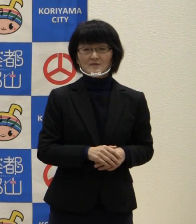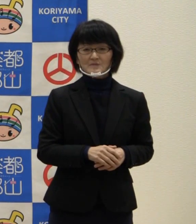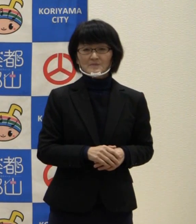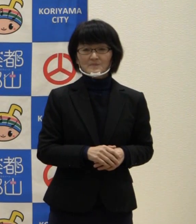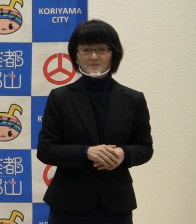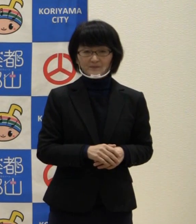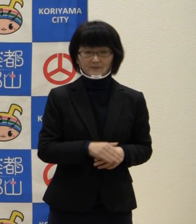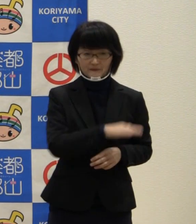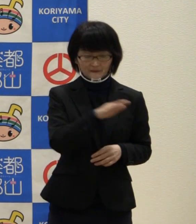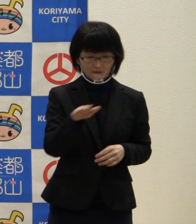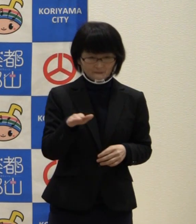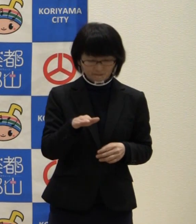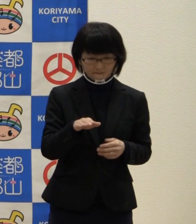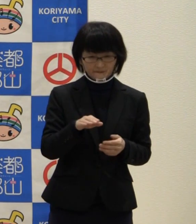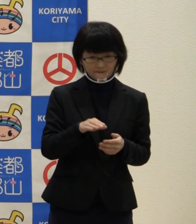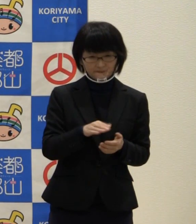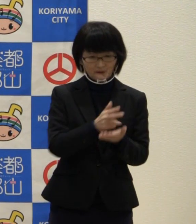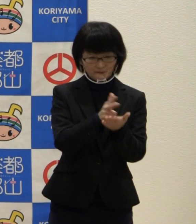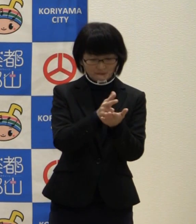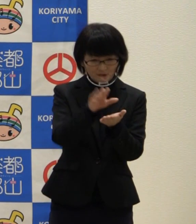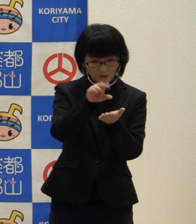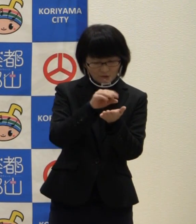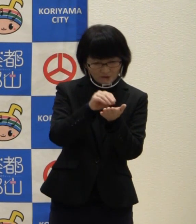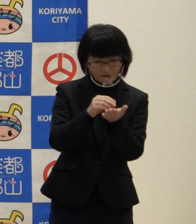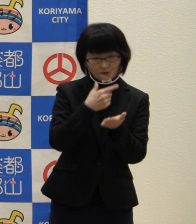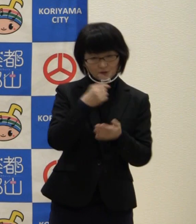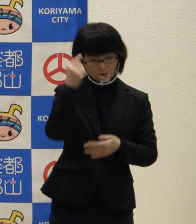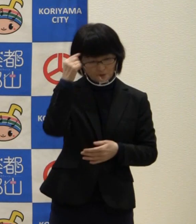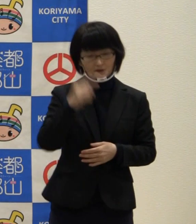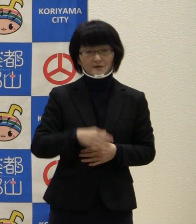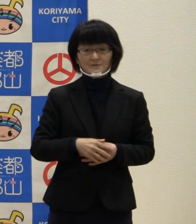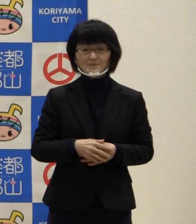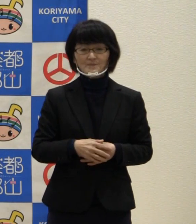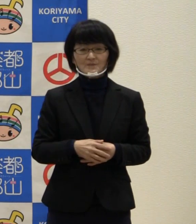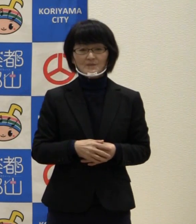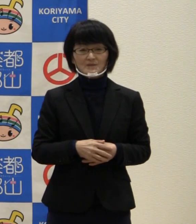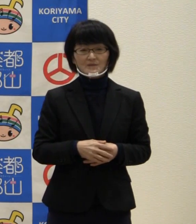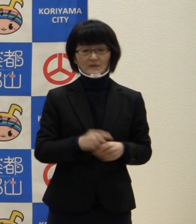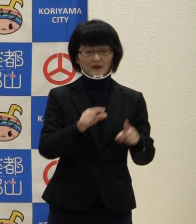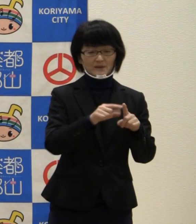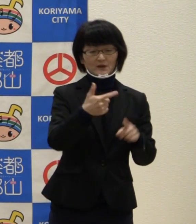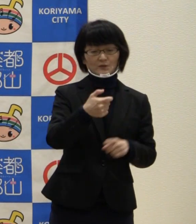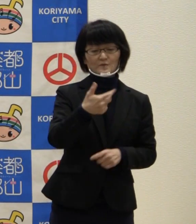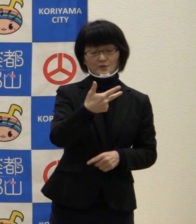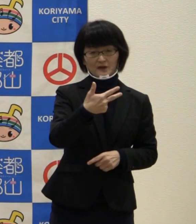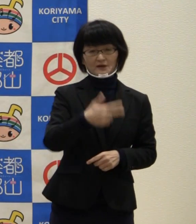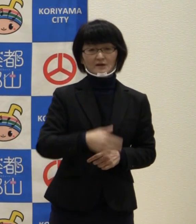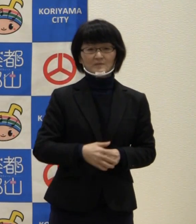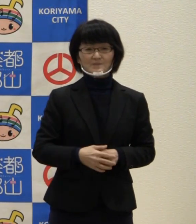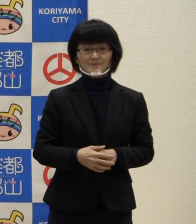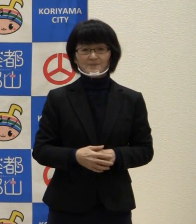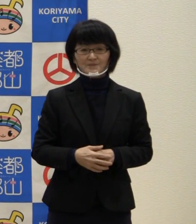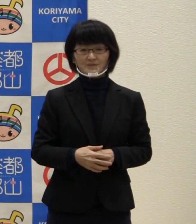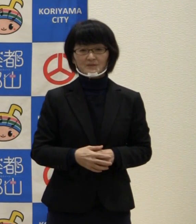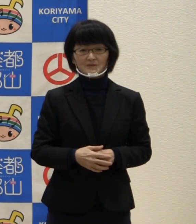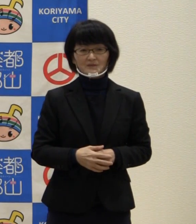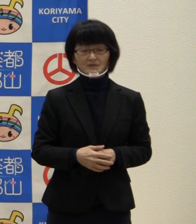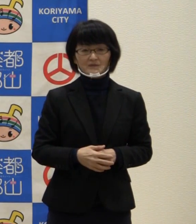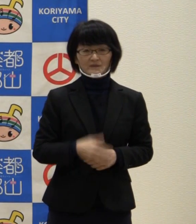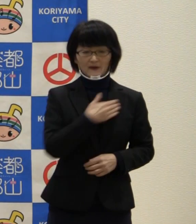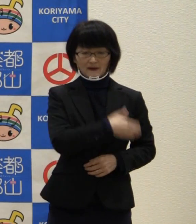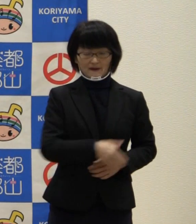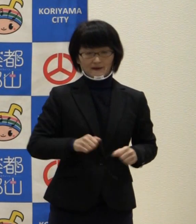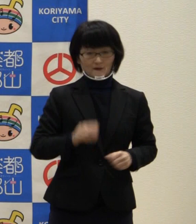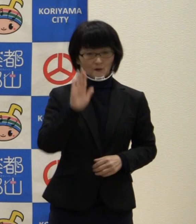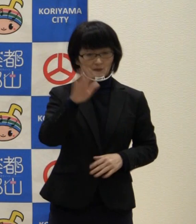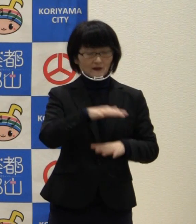取材もいただければありがたく存じます。でございます。それから67ページでございますが、健康未来都